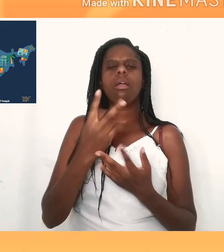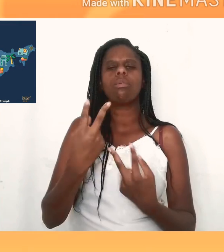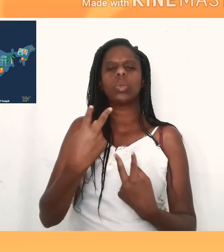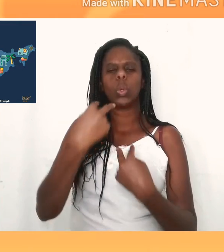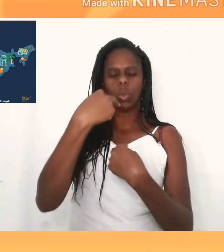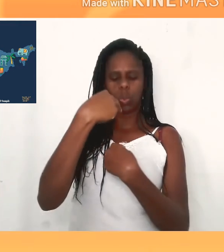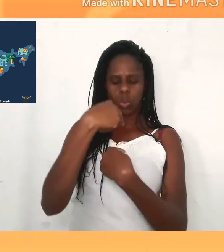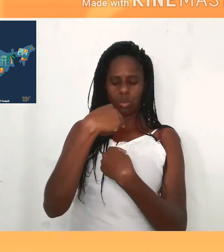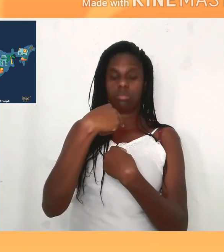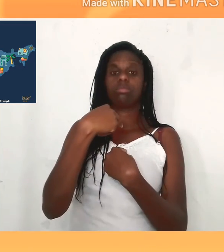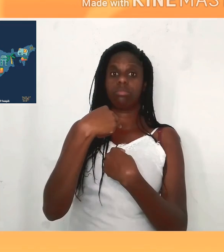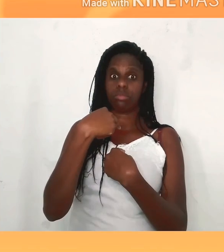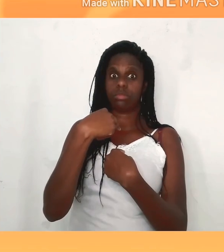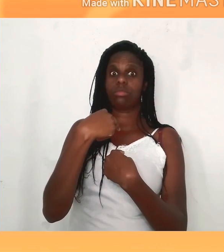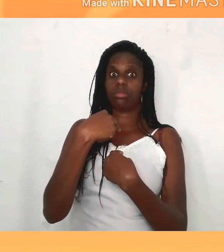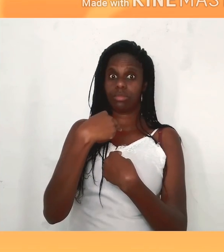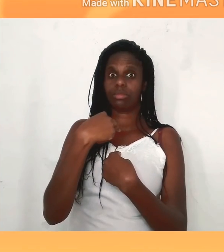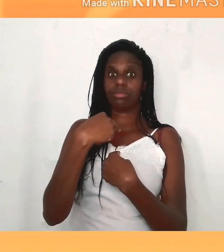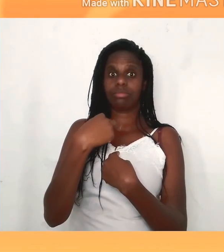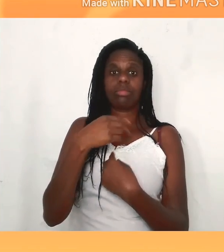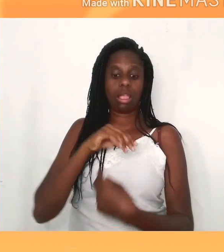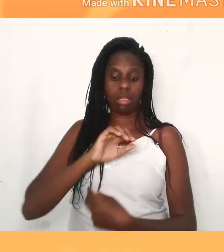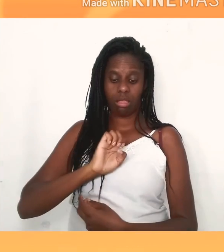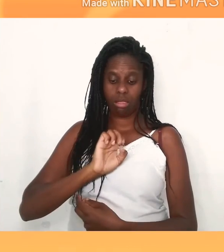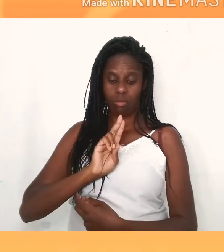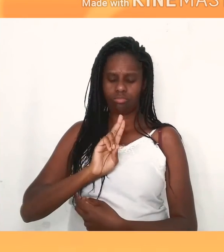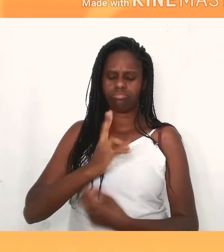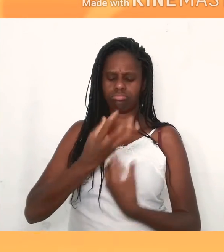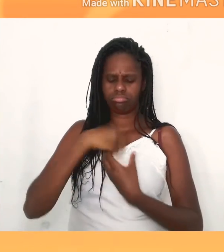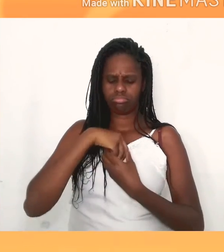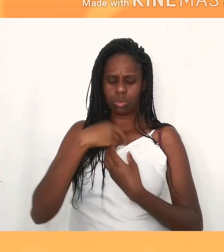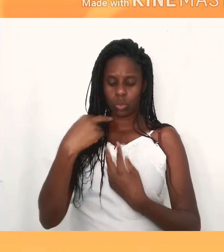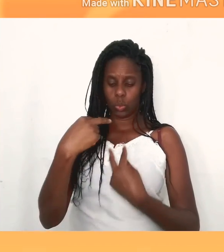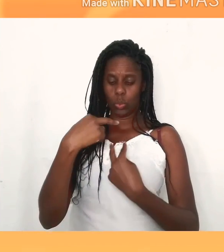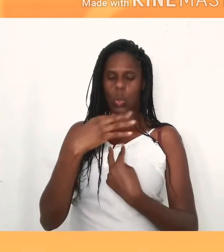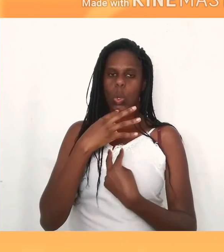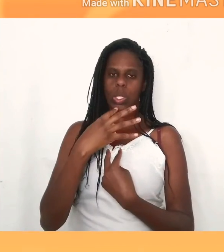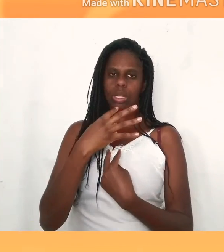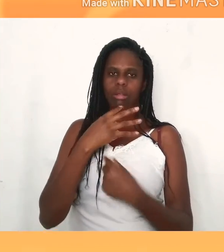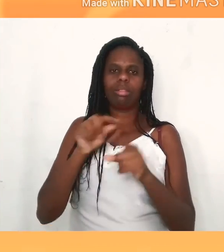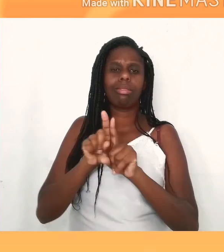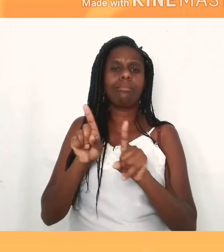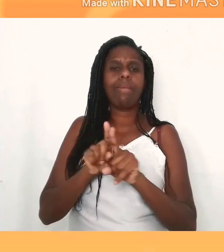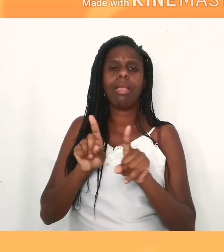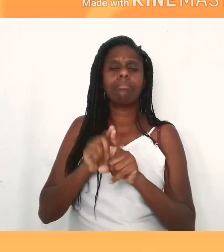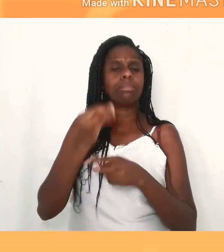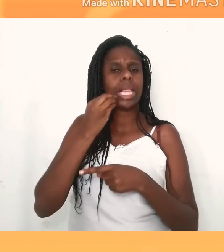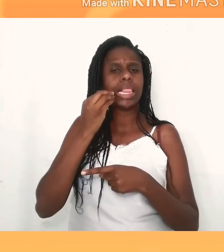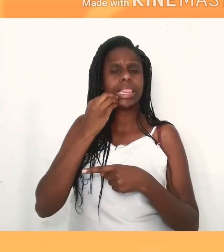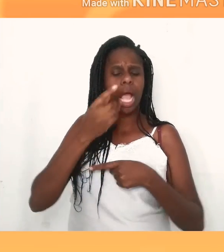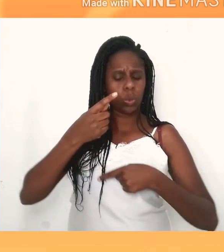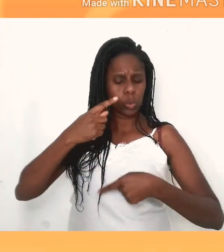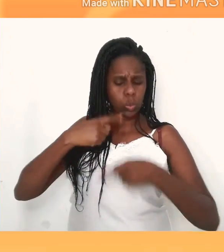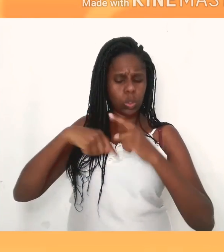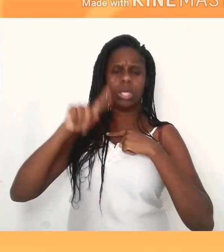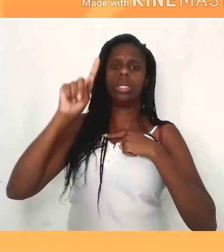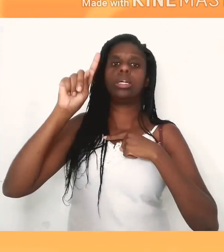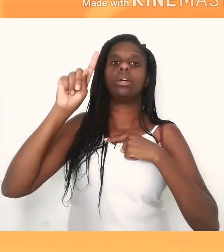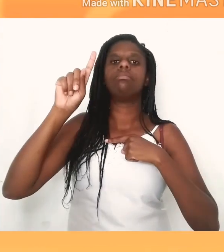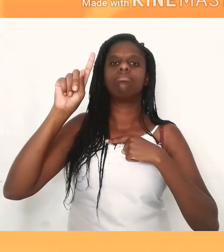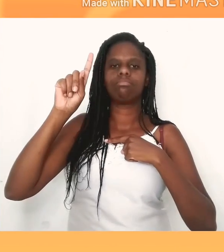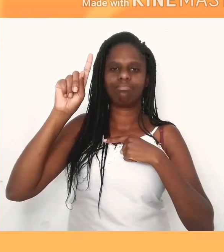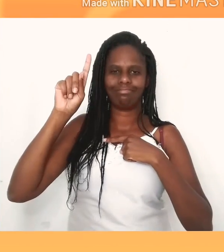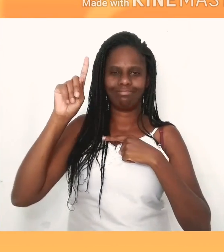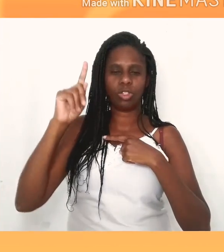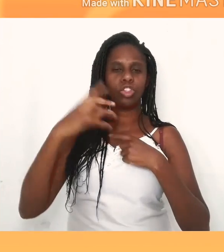autoconhecimento, né? Um caminho de união com o seu eu interior, com o absoluto, e um caminho de transcendência